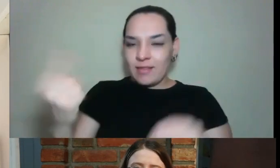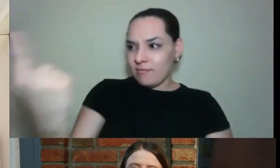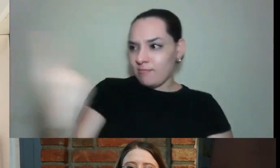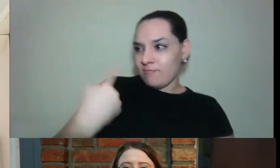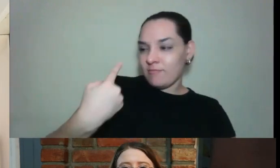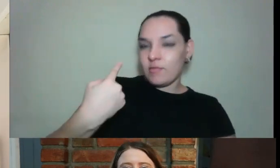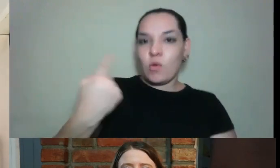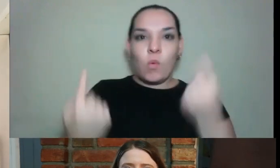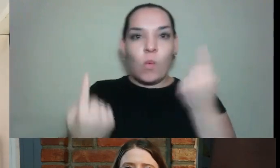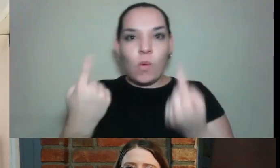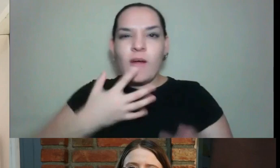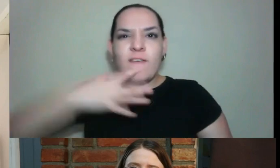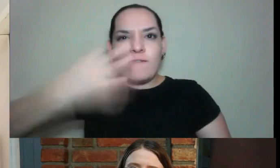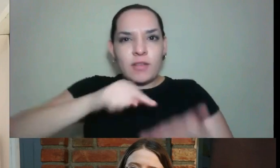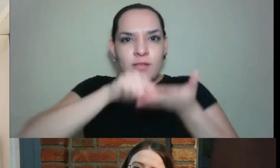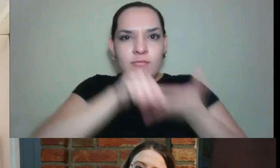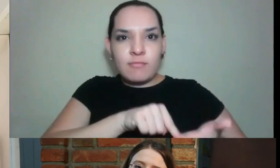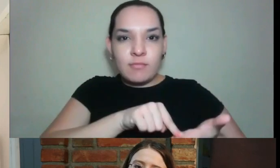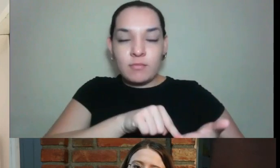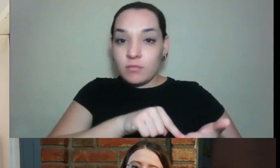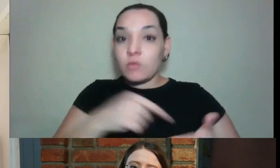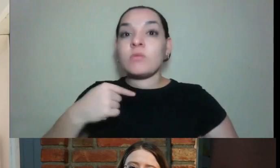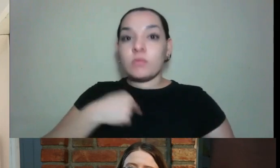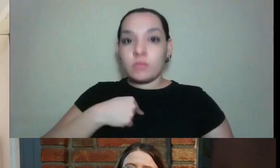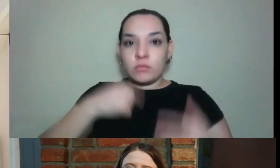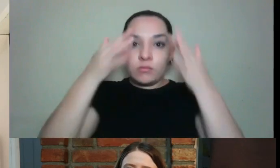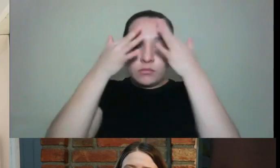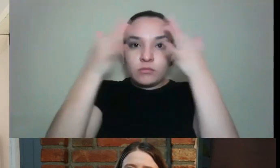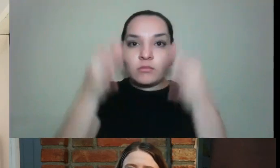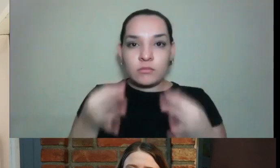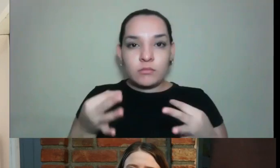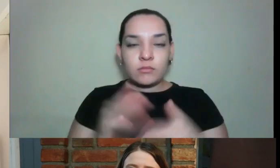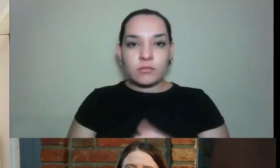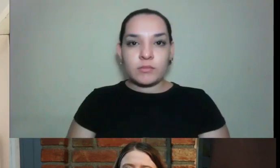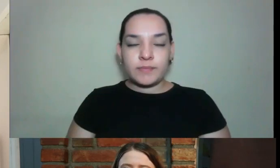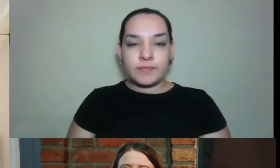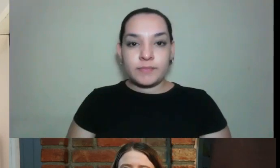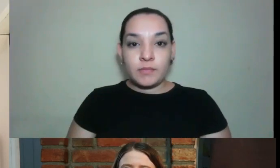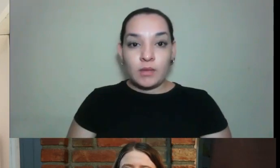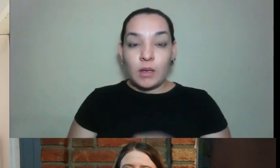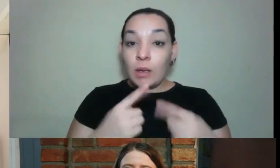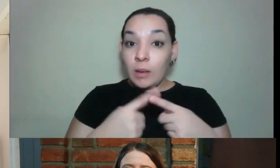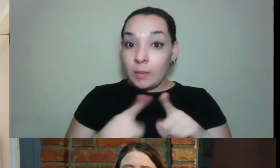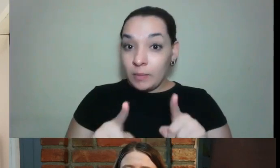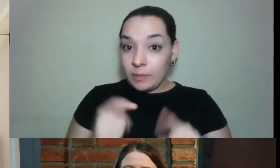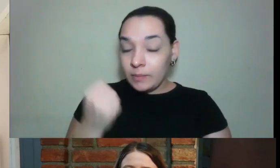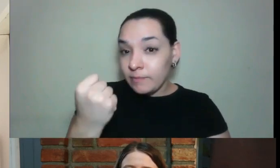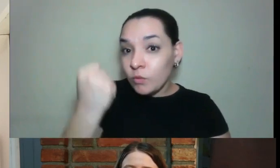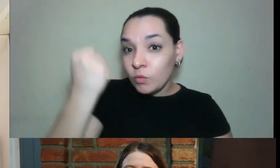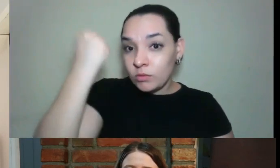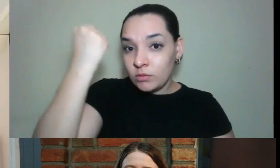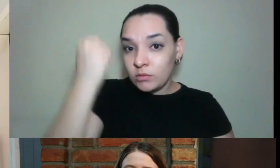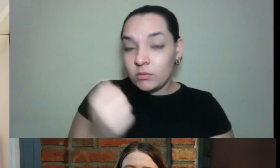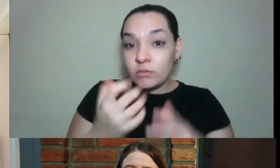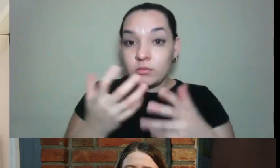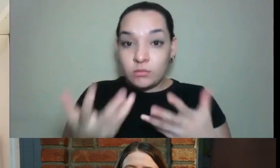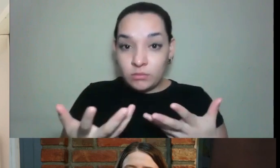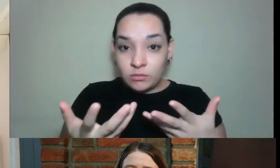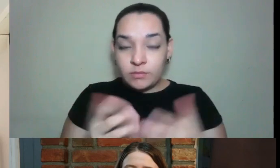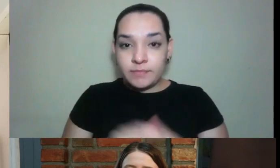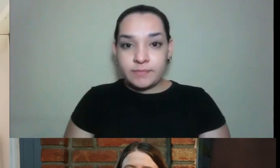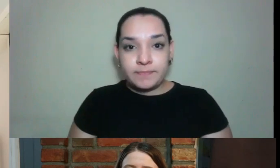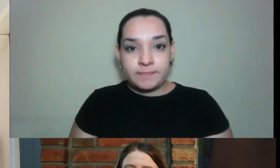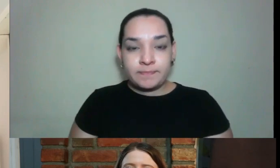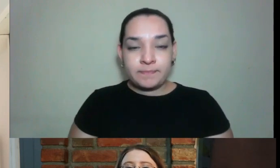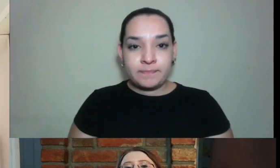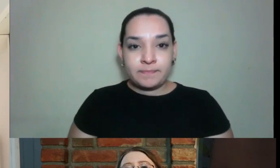Nadie tiene la vara de la verdad sobre qué hacer y sobre cómo proceder. Pero sí, hay algo que podemos